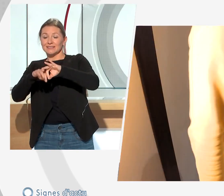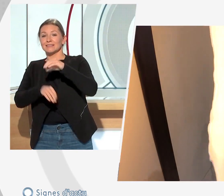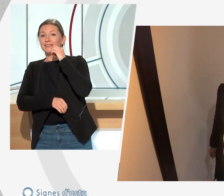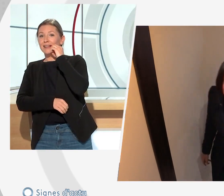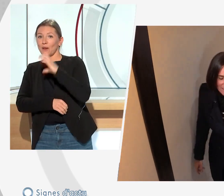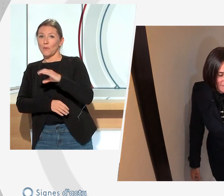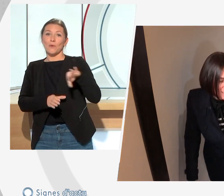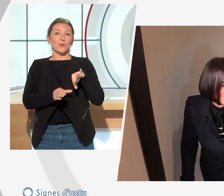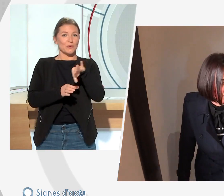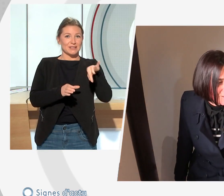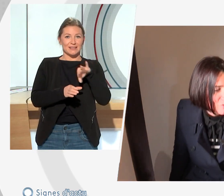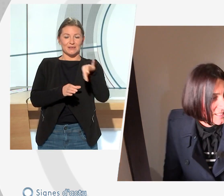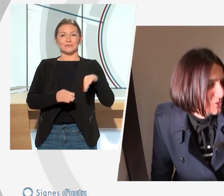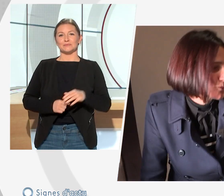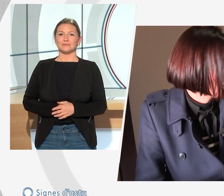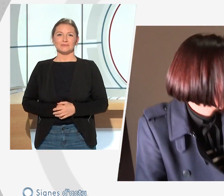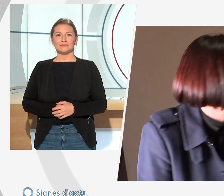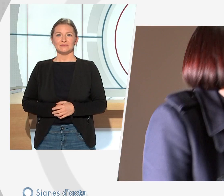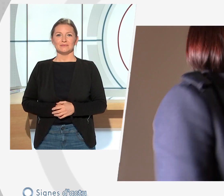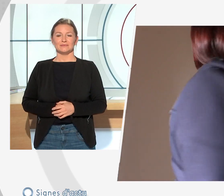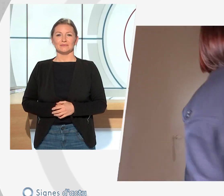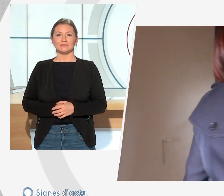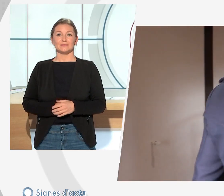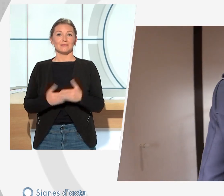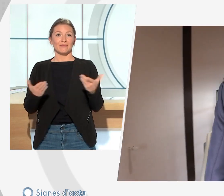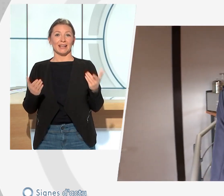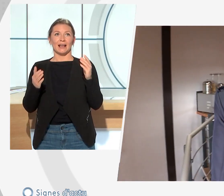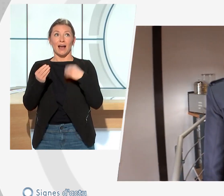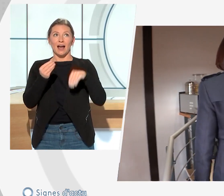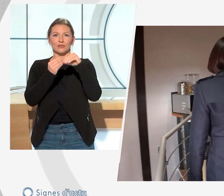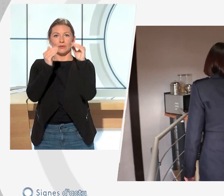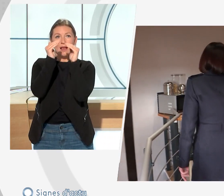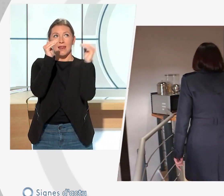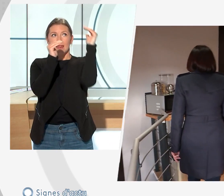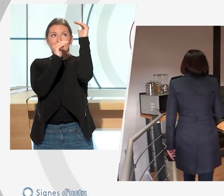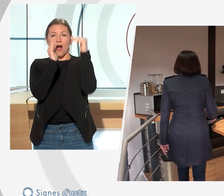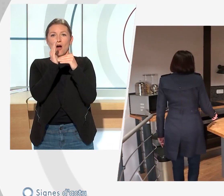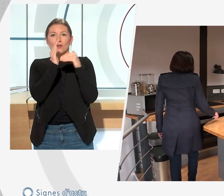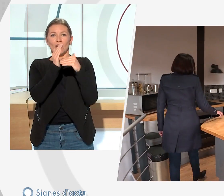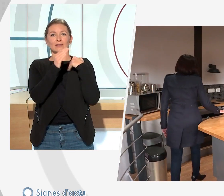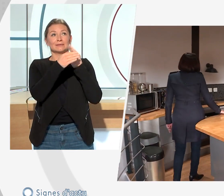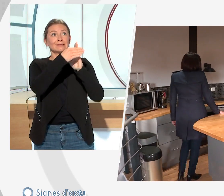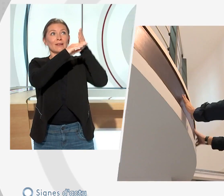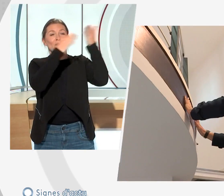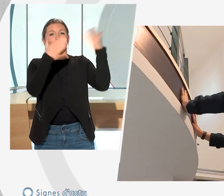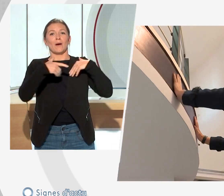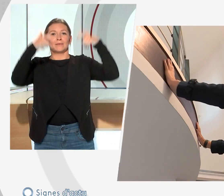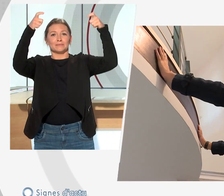Alors ici, on est au dernier étage, c'est le salon cuisine avec la mezzanine qui accède à l'ancienne citerne du château